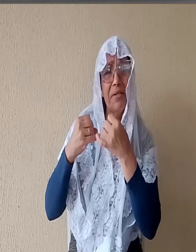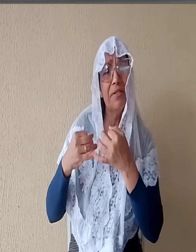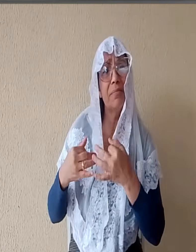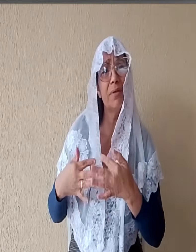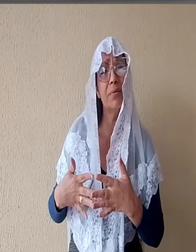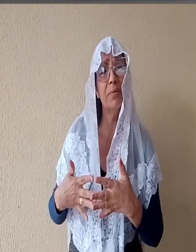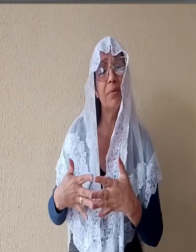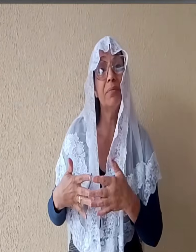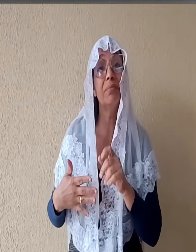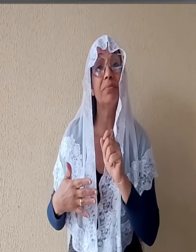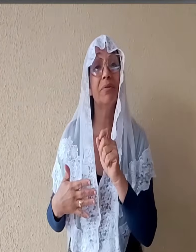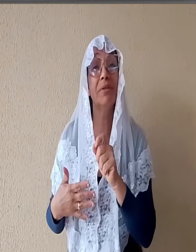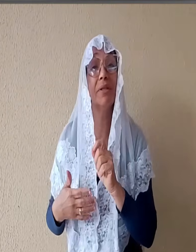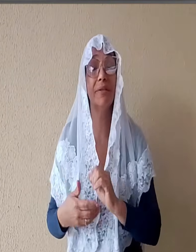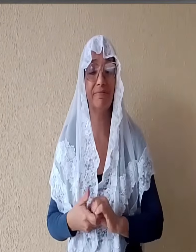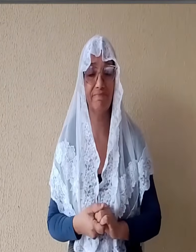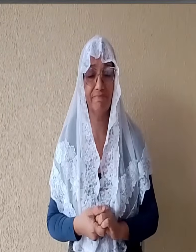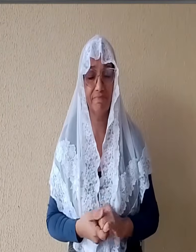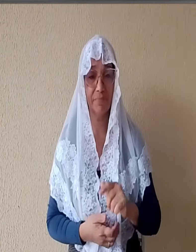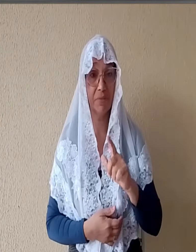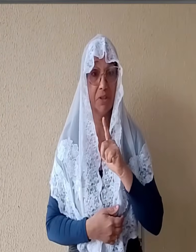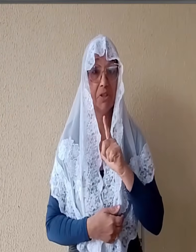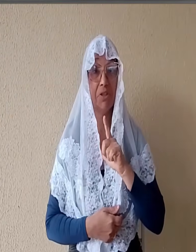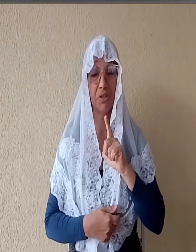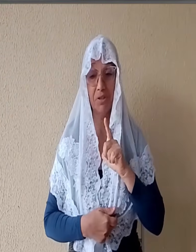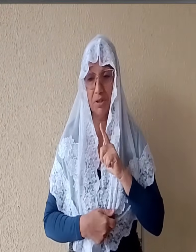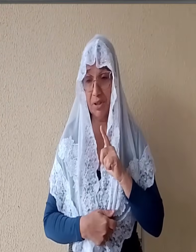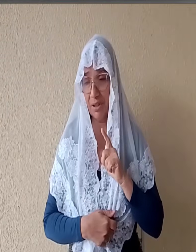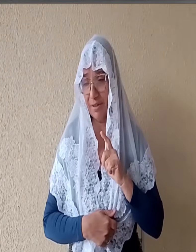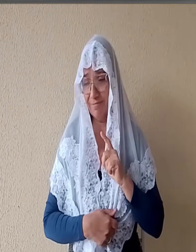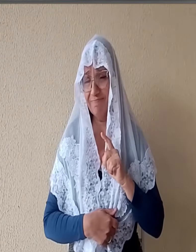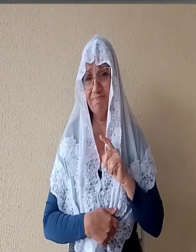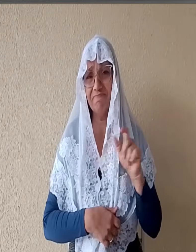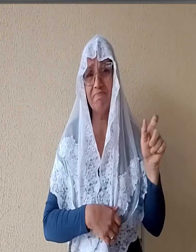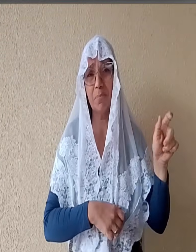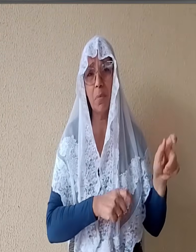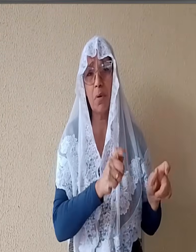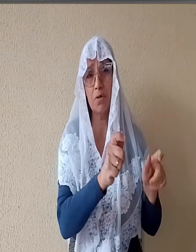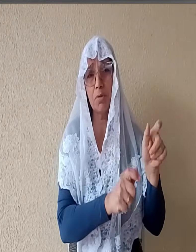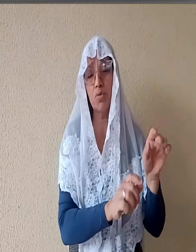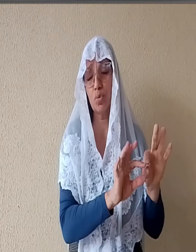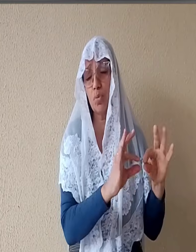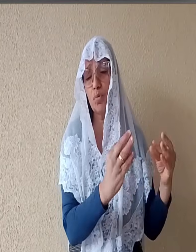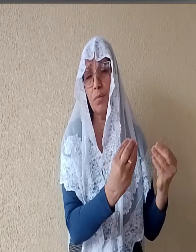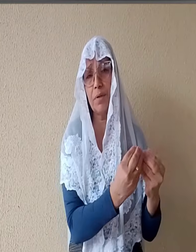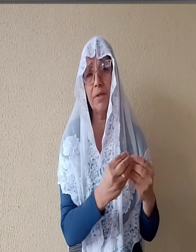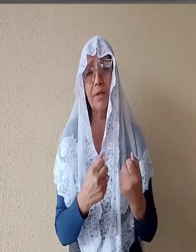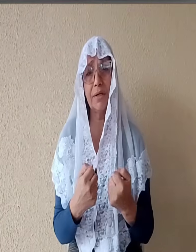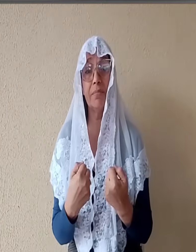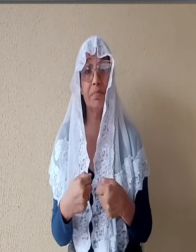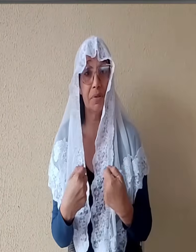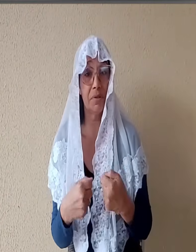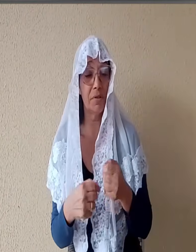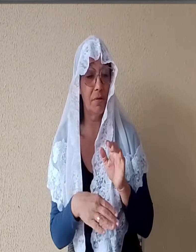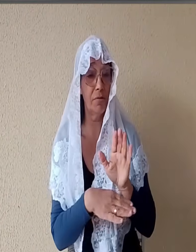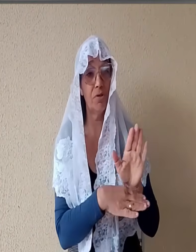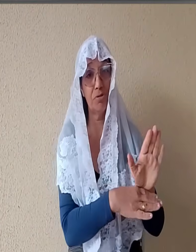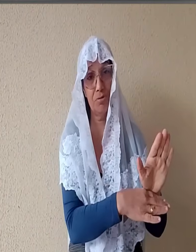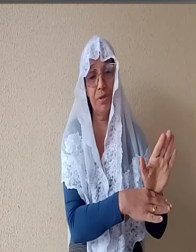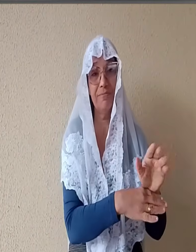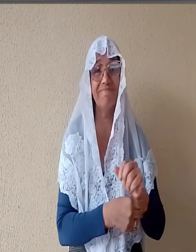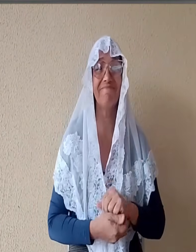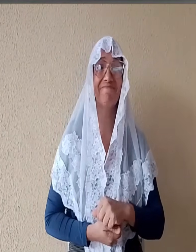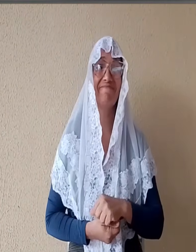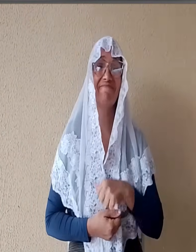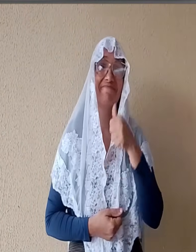irmão. Cada um tem a sua função. O diácono tem sua função. A piedade tem sua função. Bendito